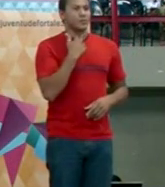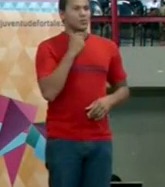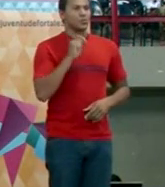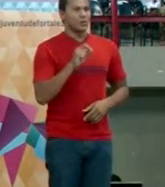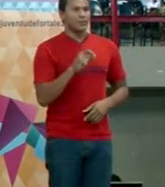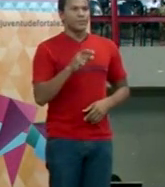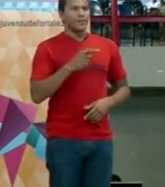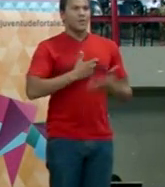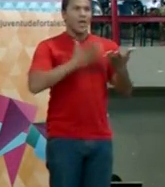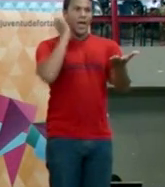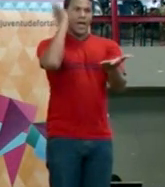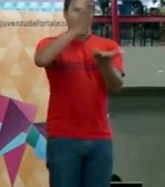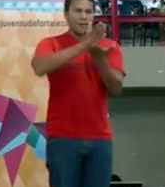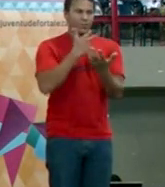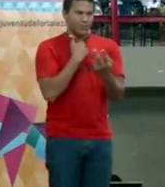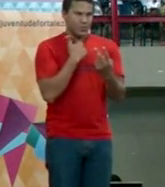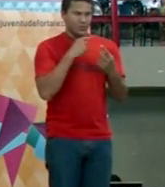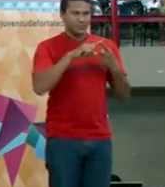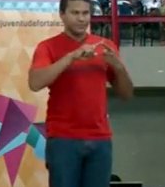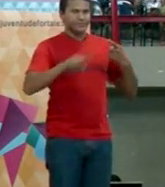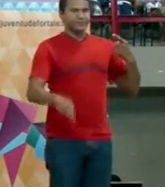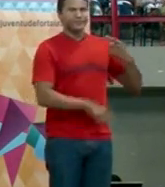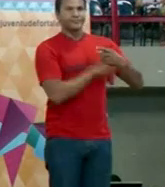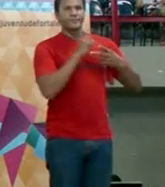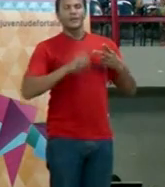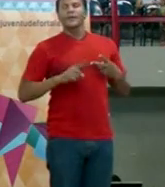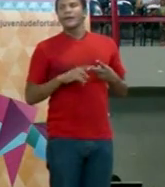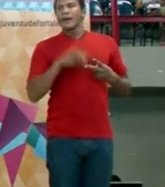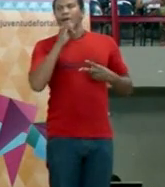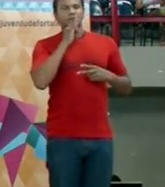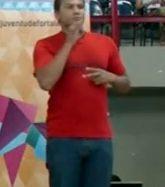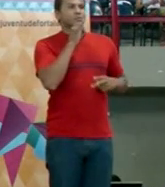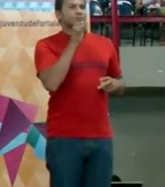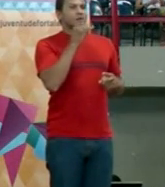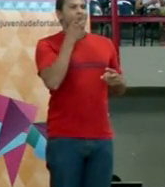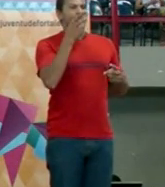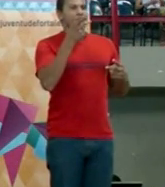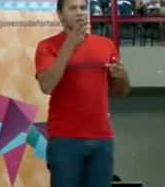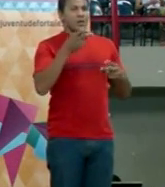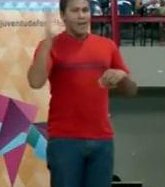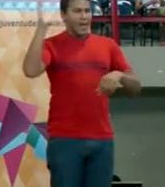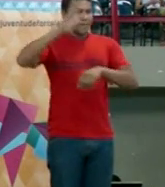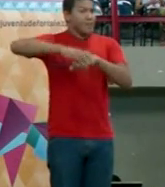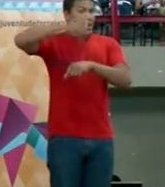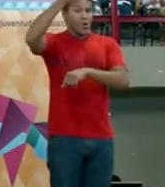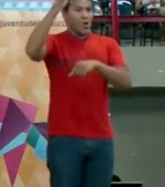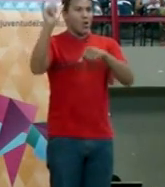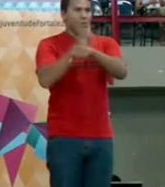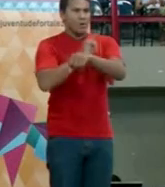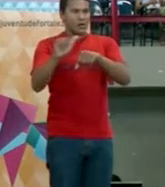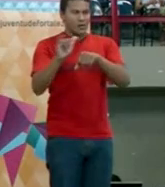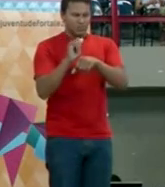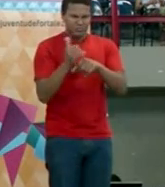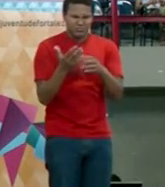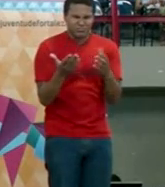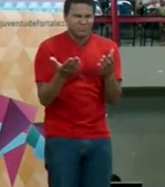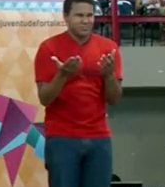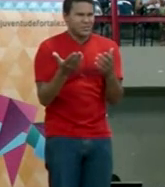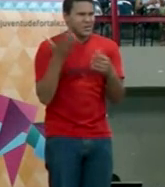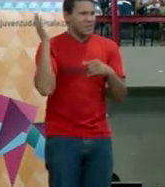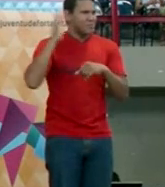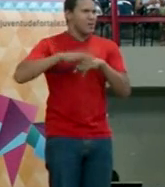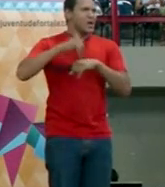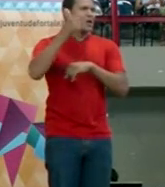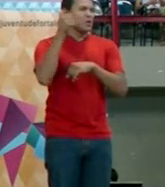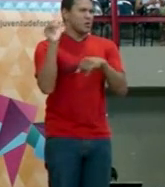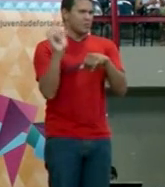acabar. A outra informação é, por exemplo, quando vocês dizem, a melhor maneira pode não ser para o